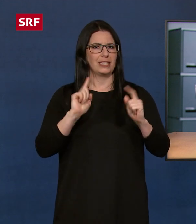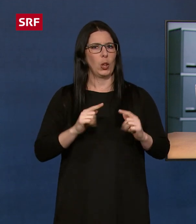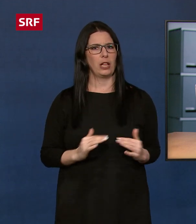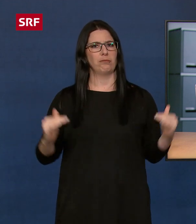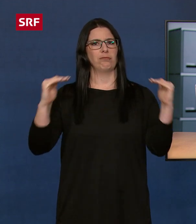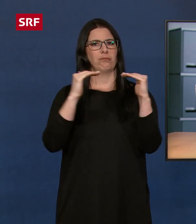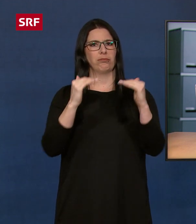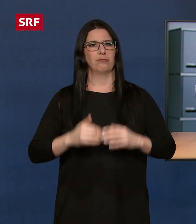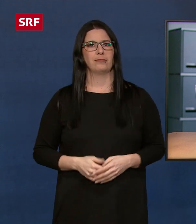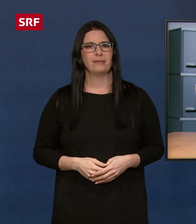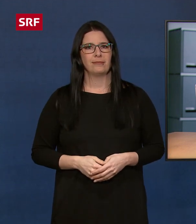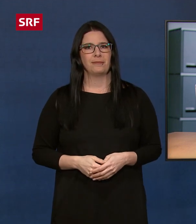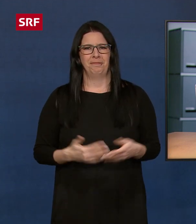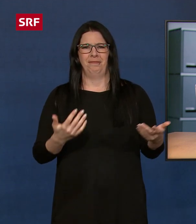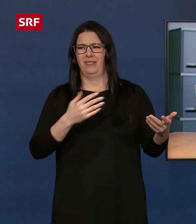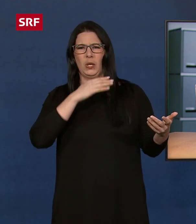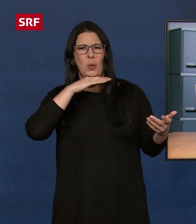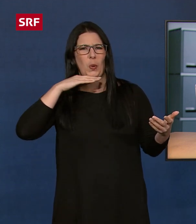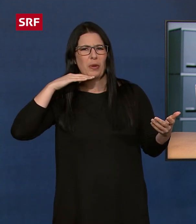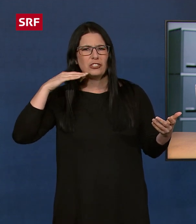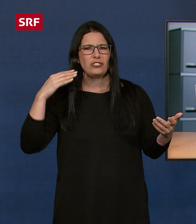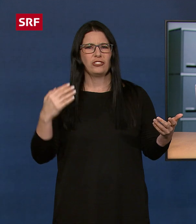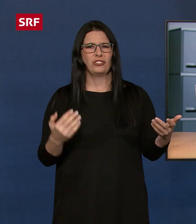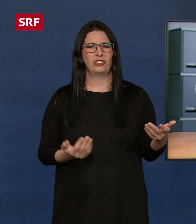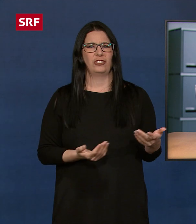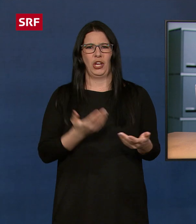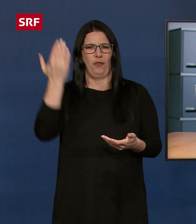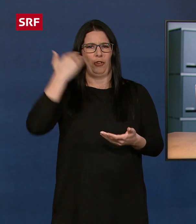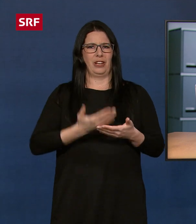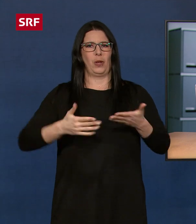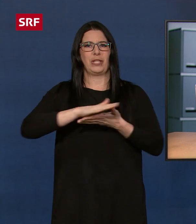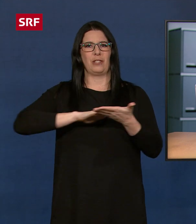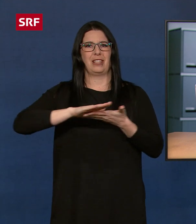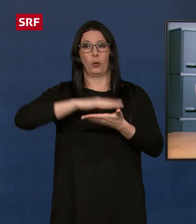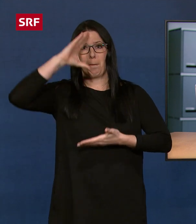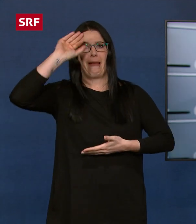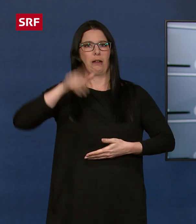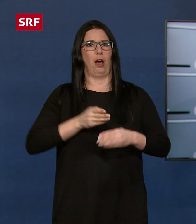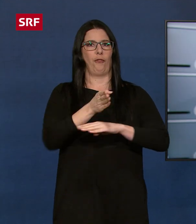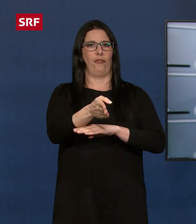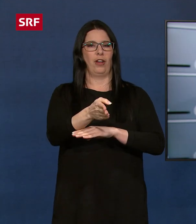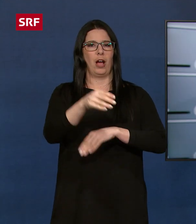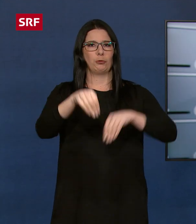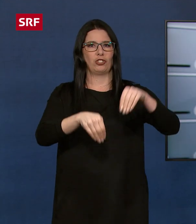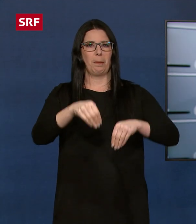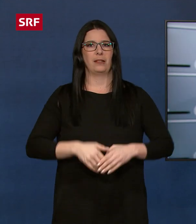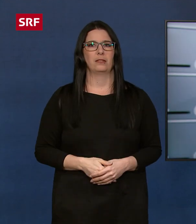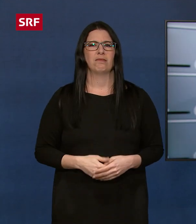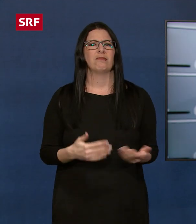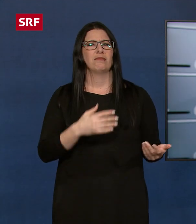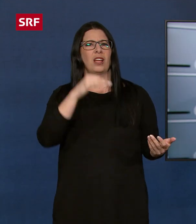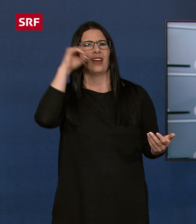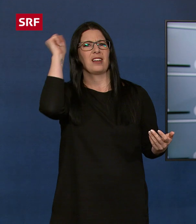Und ja, ich finde es einfach komisch, dass es früher so war, dass nur Männer abstimmen Ich finde es schon recht krass, weil halt